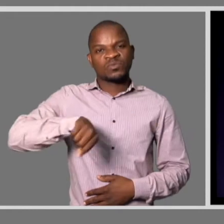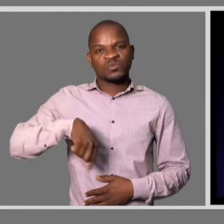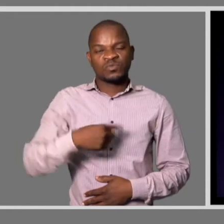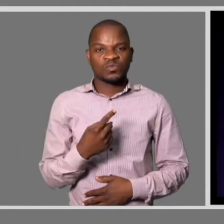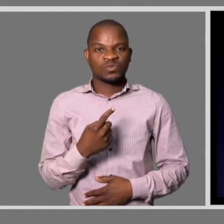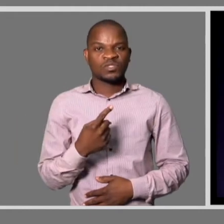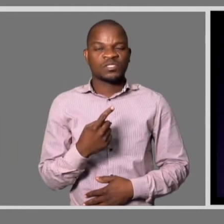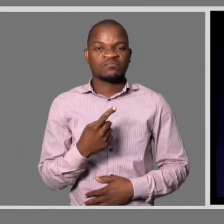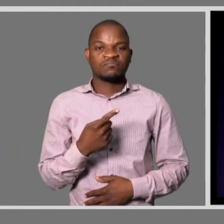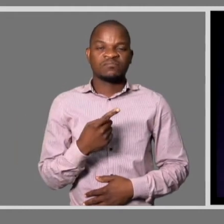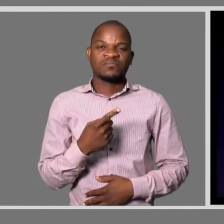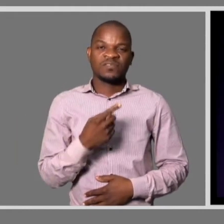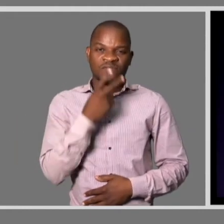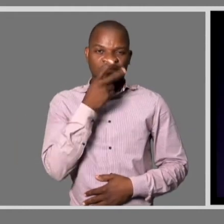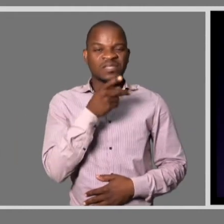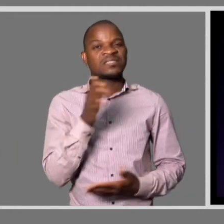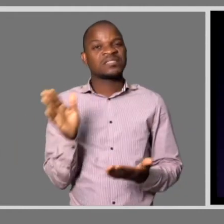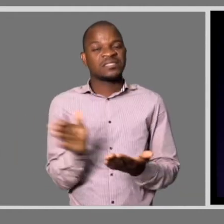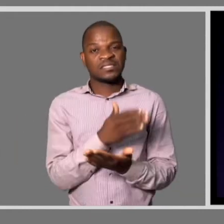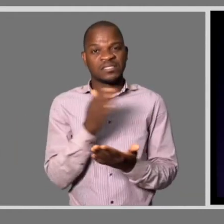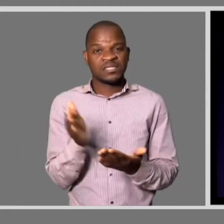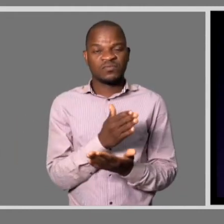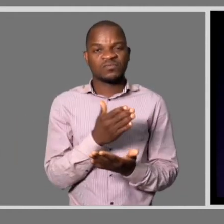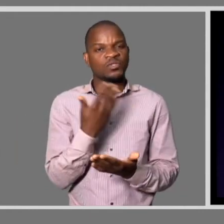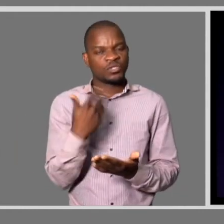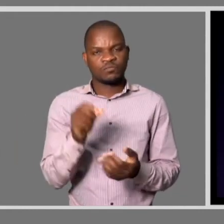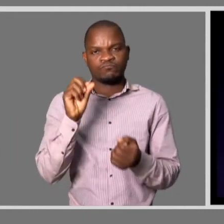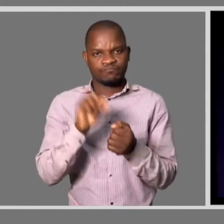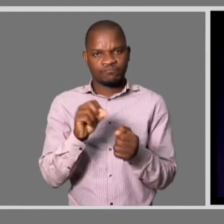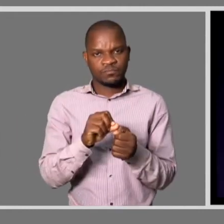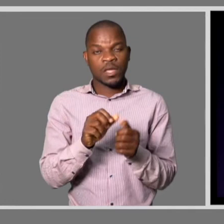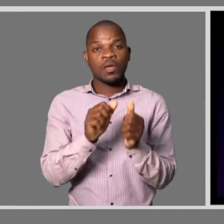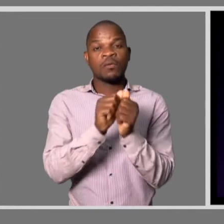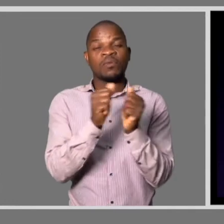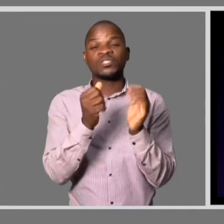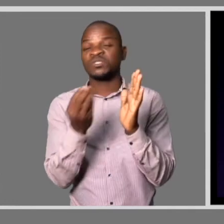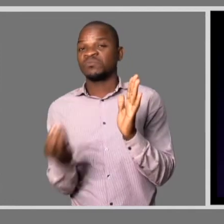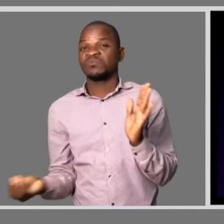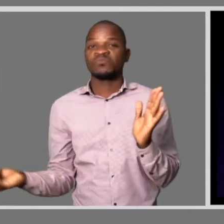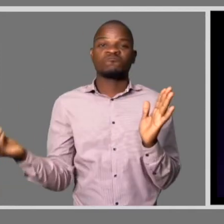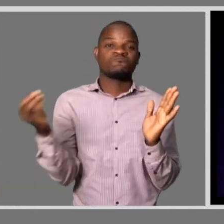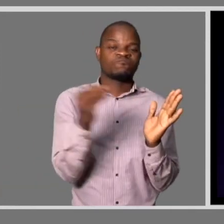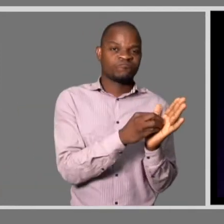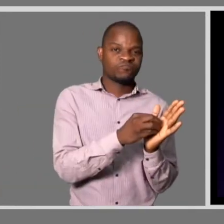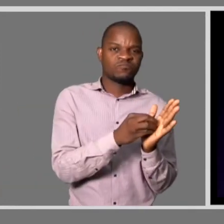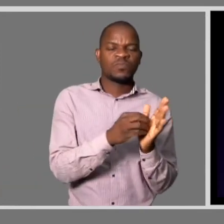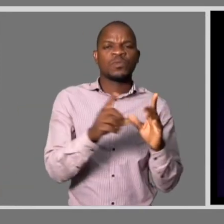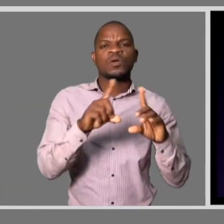Infelizmente o livro não foi feito na perspectiva de linguagem